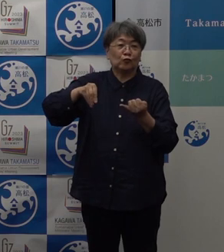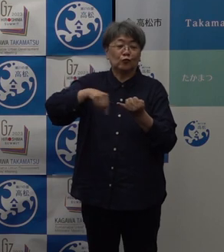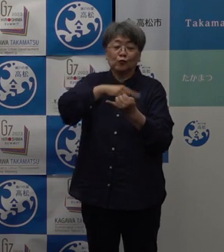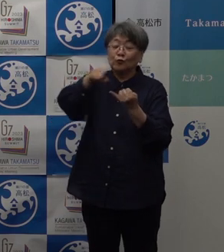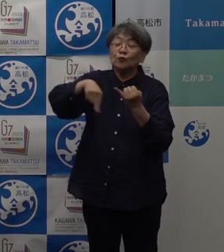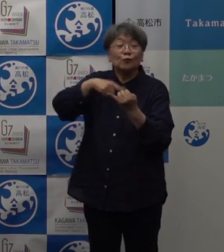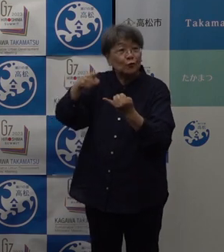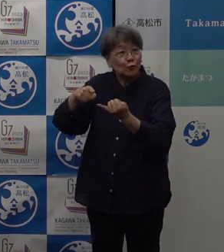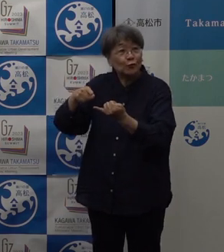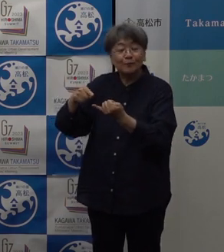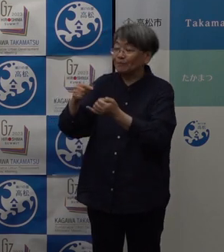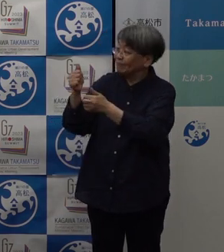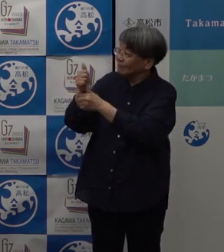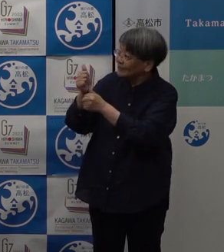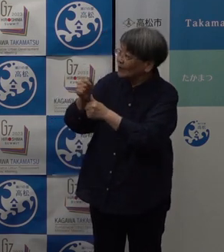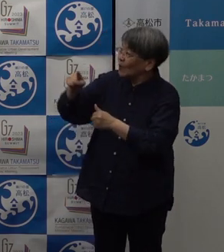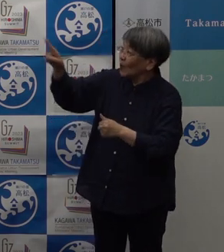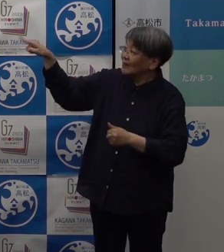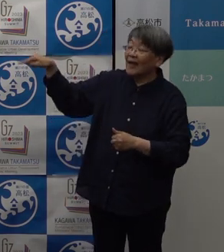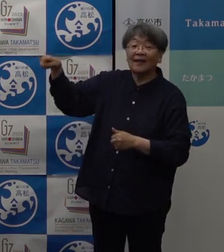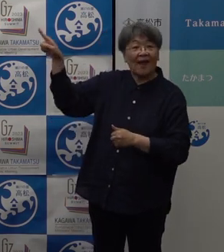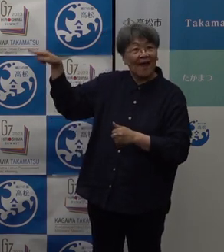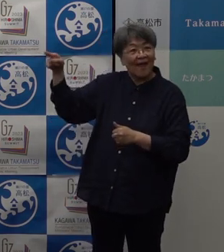立になります。